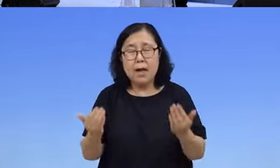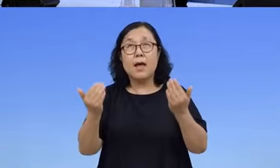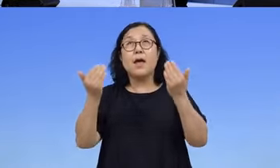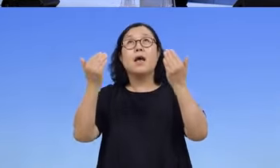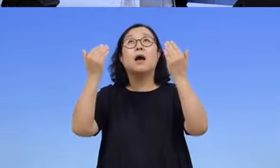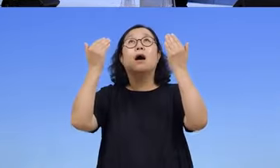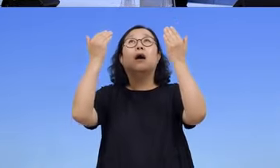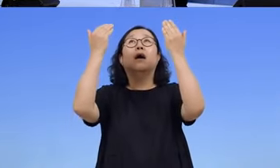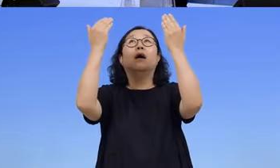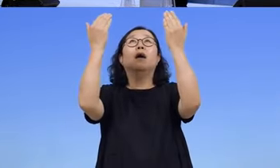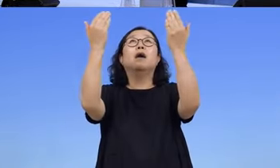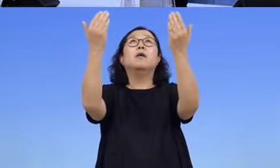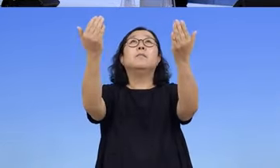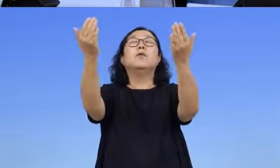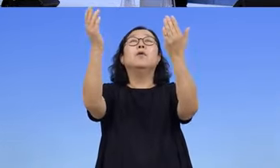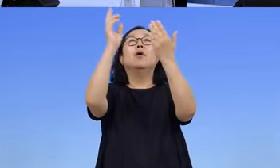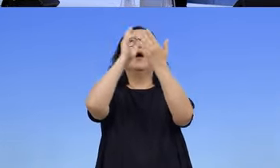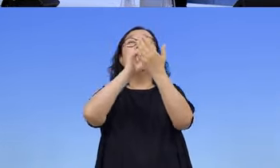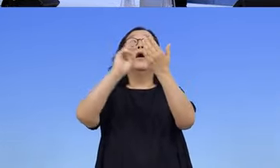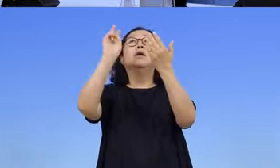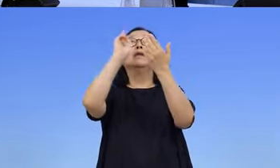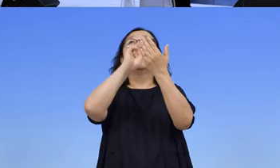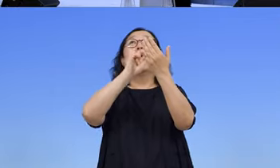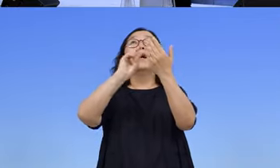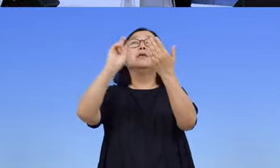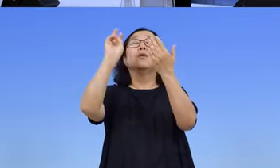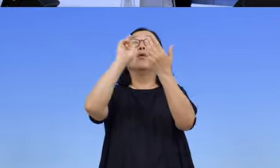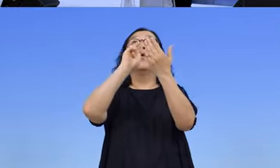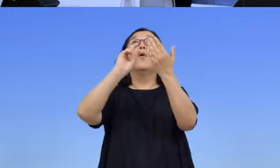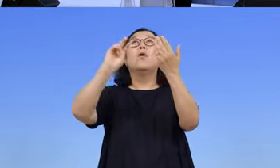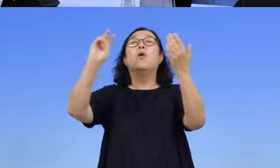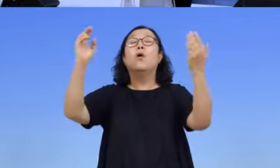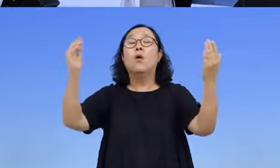예배하고 찬송하네.